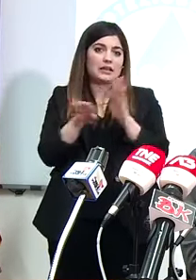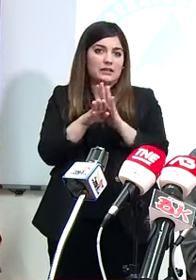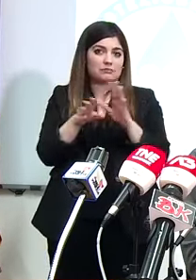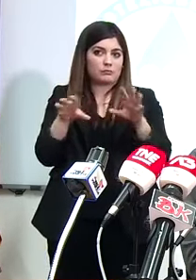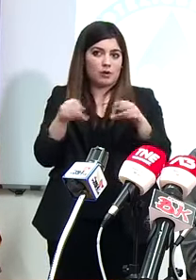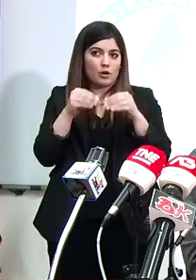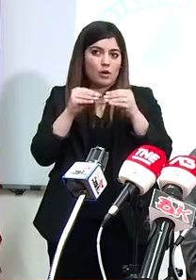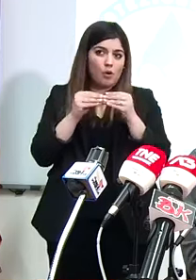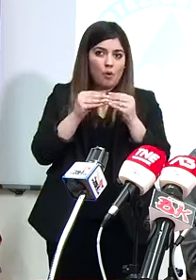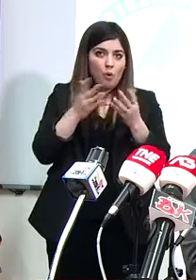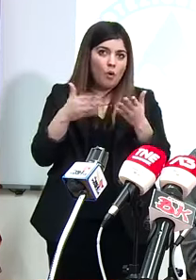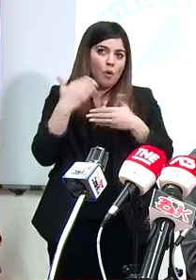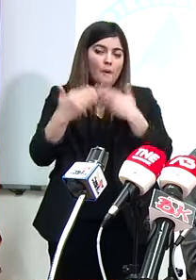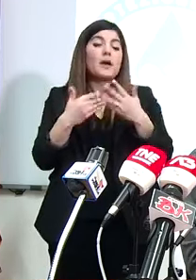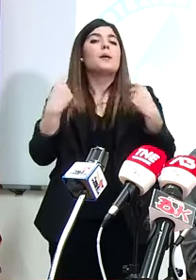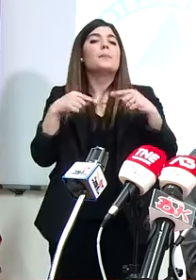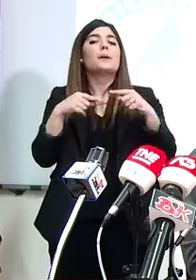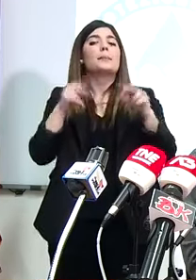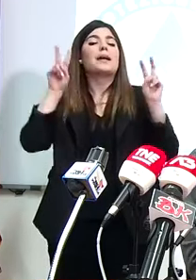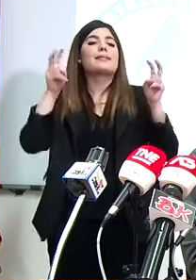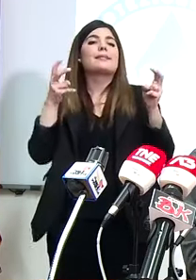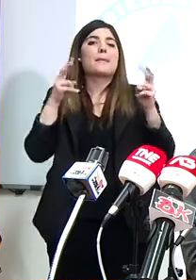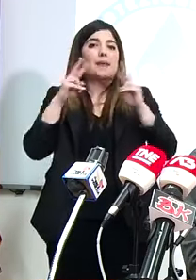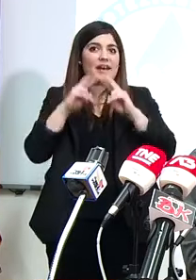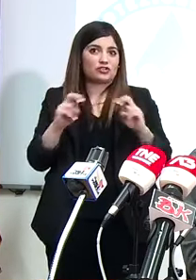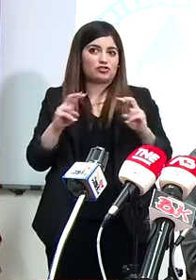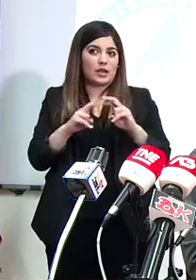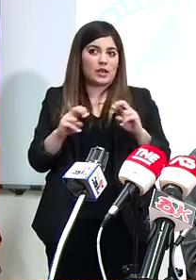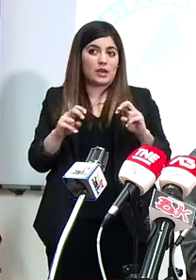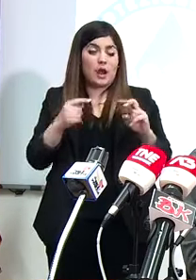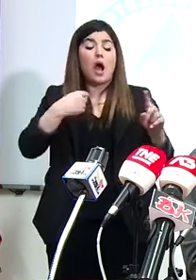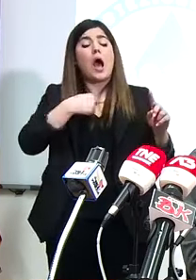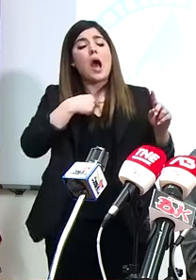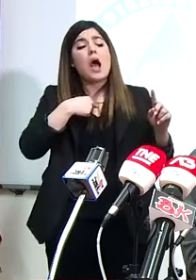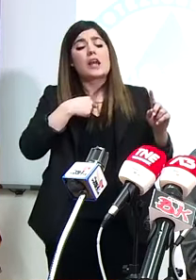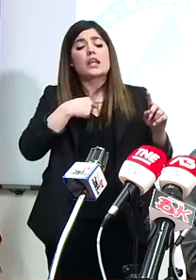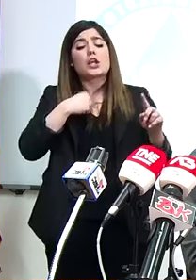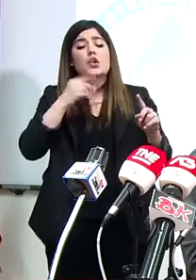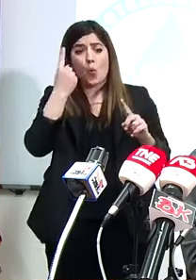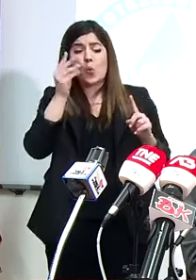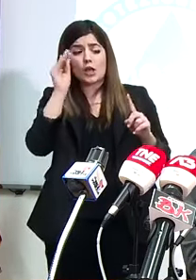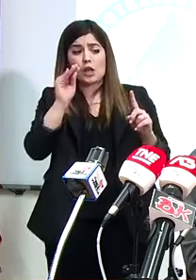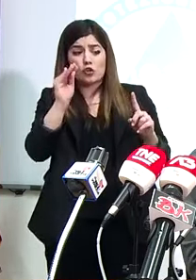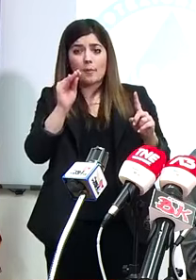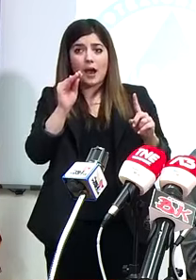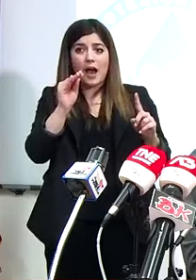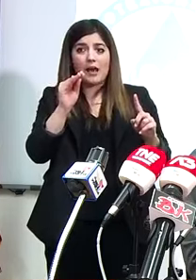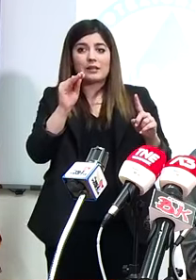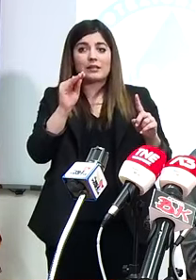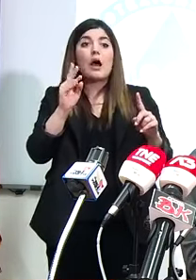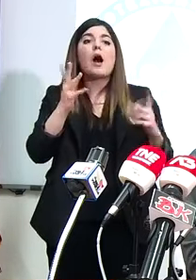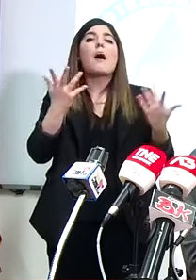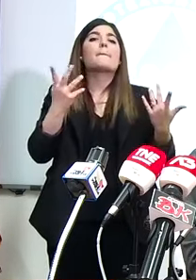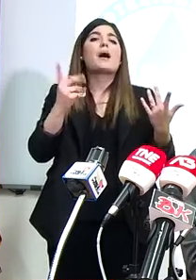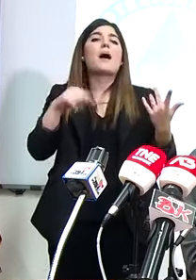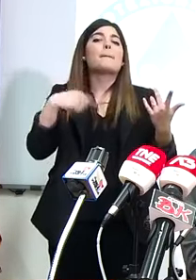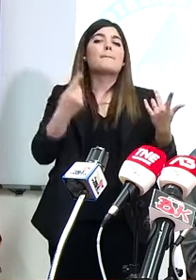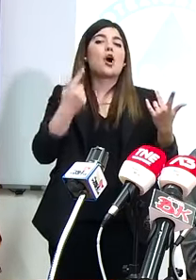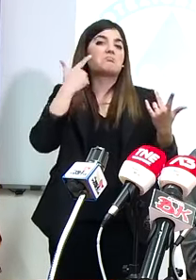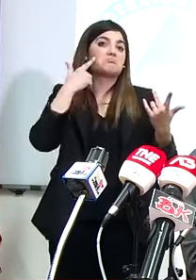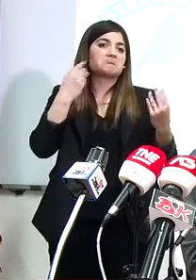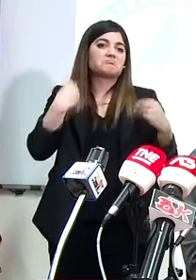ricerca quella ricerca che poi quando io le fece una domanda dopo mi disse mai saputo più niente siccome a me